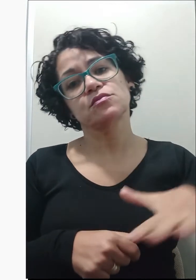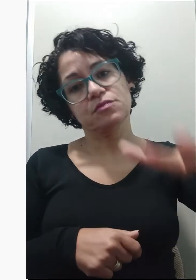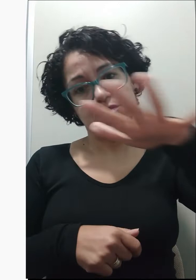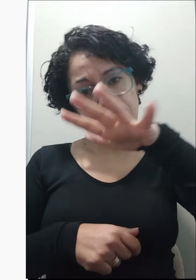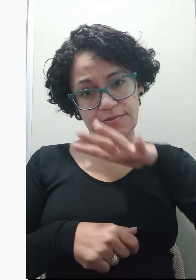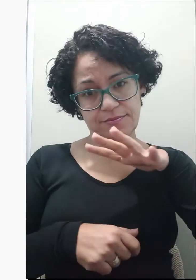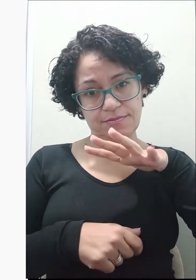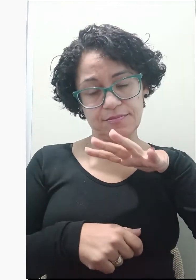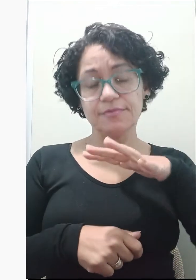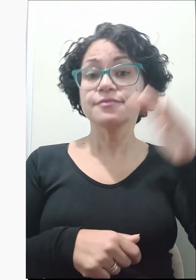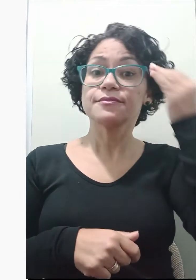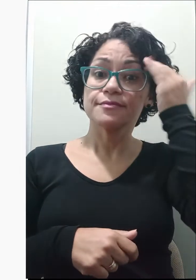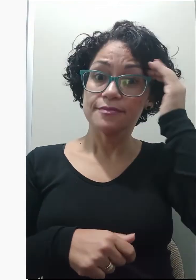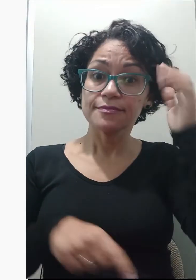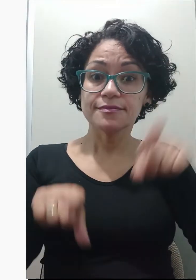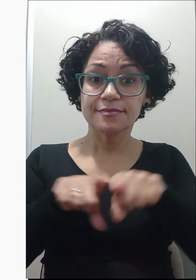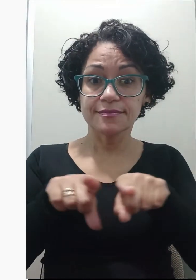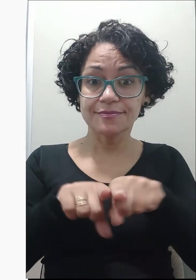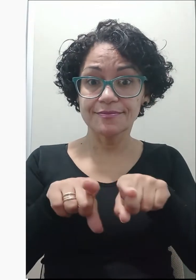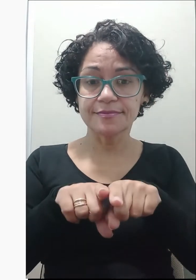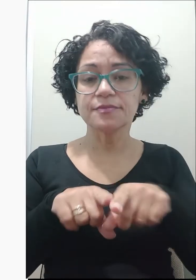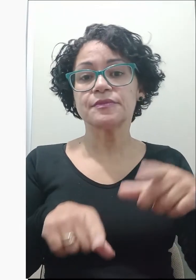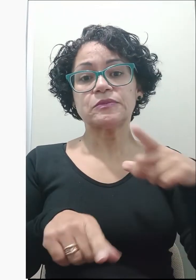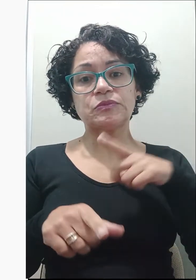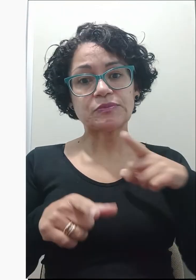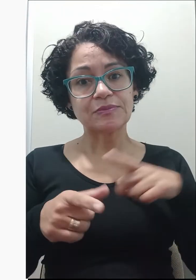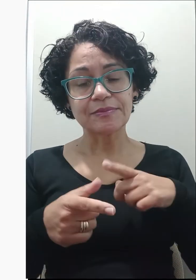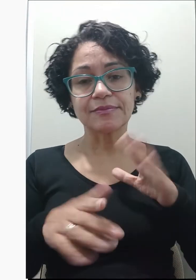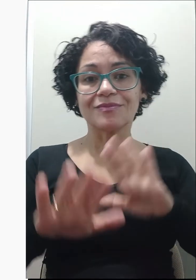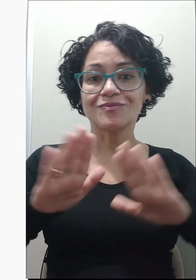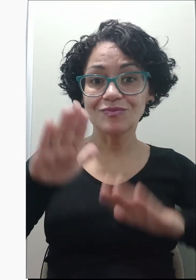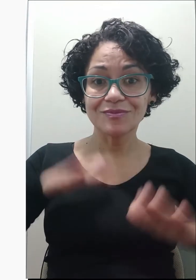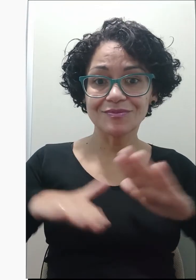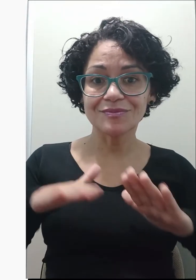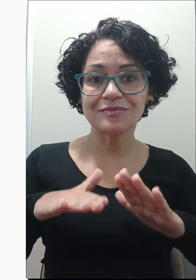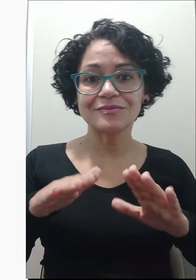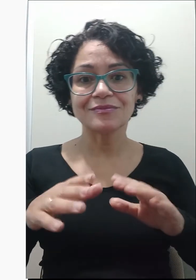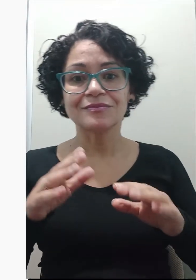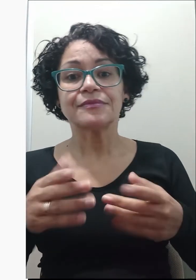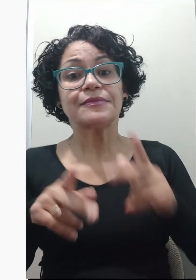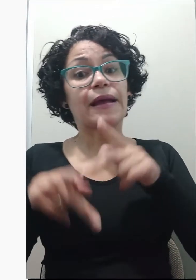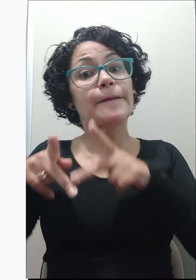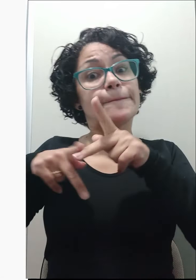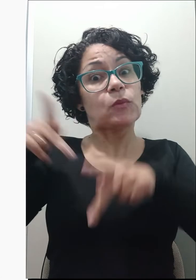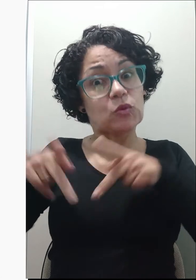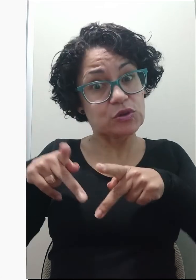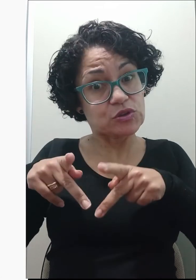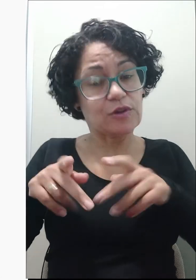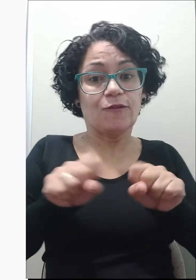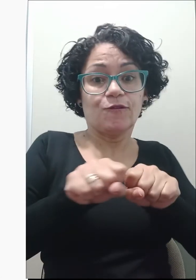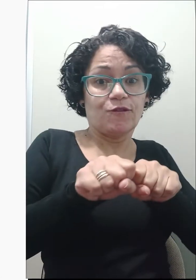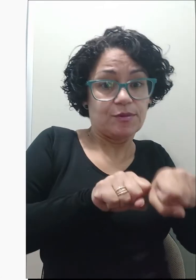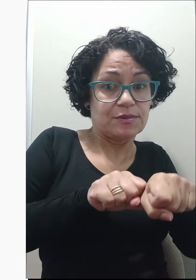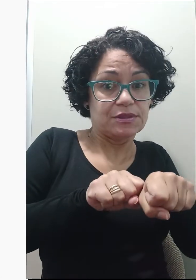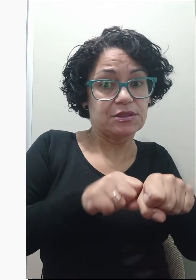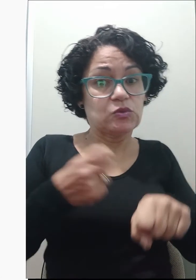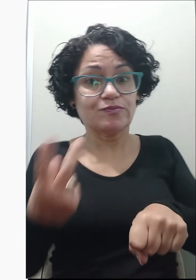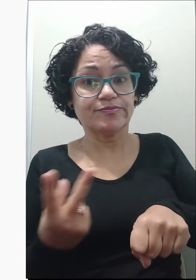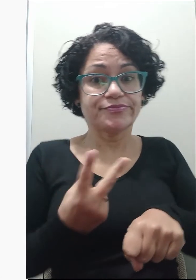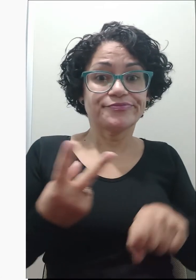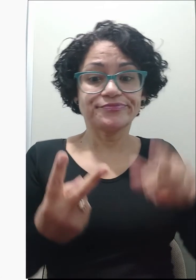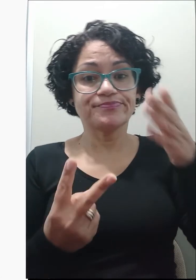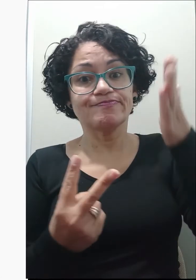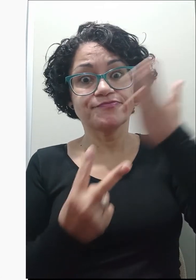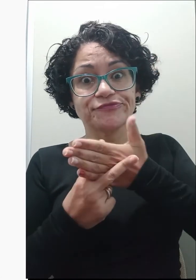espaço. Entende-se que a lacuna que existe entre as políticas e a formação do